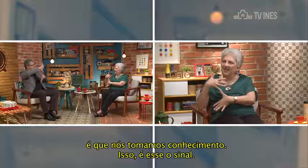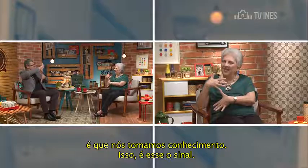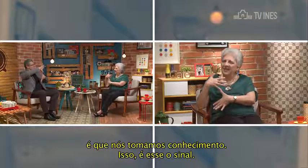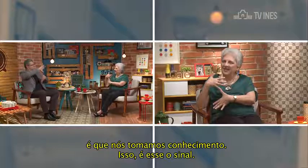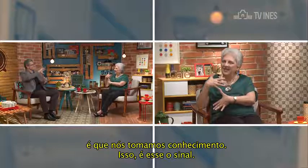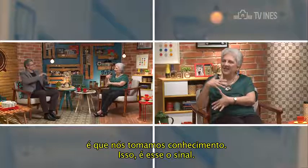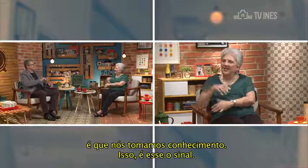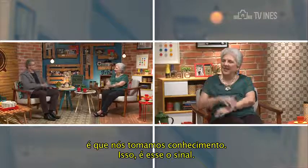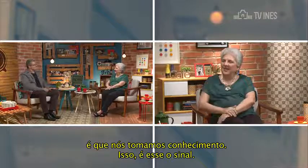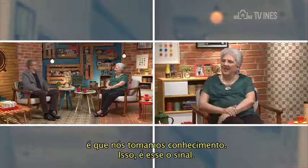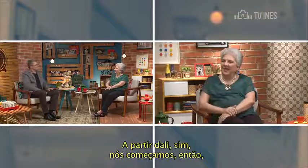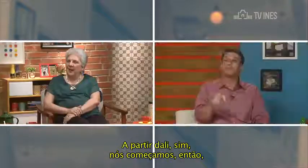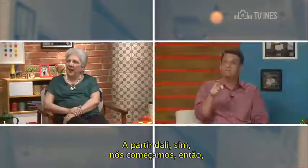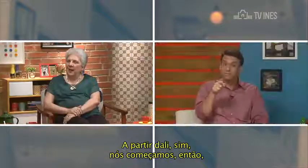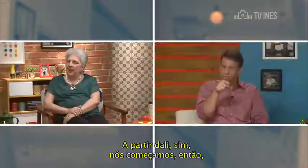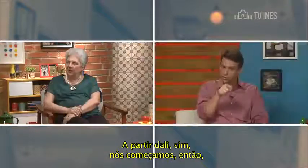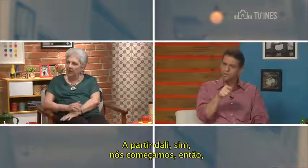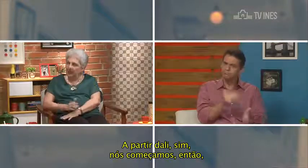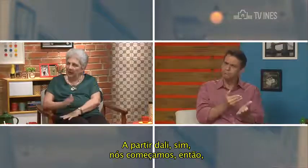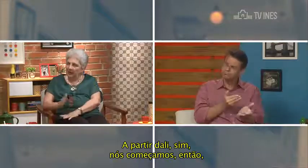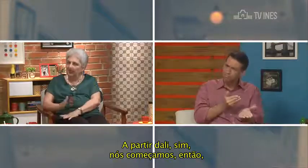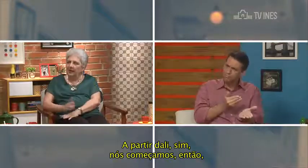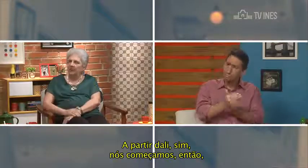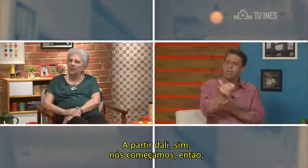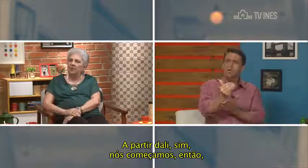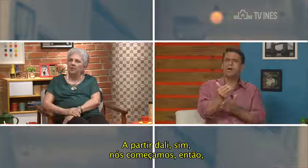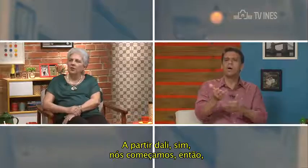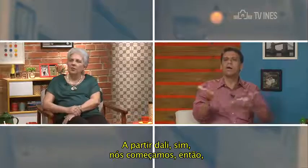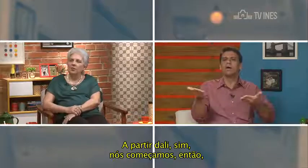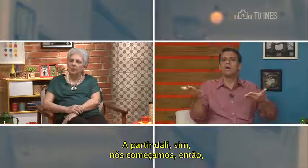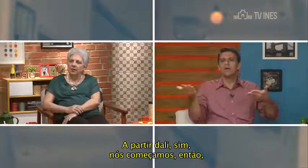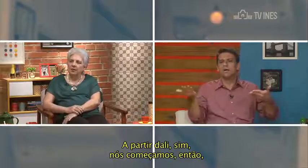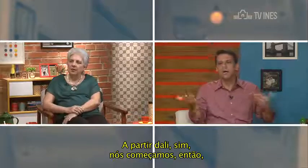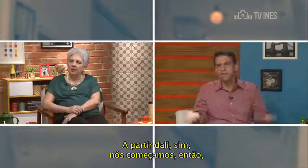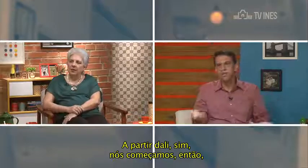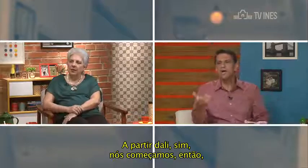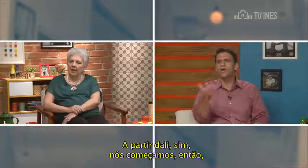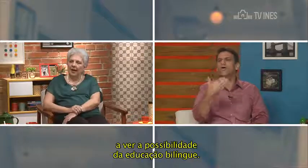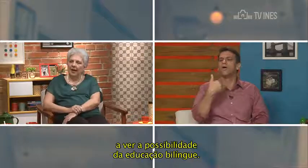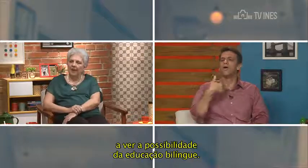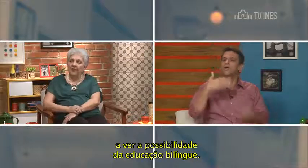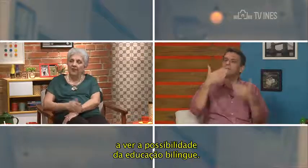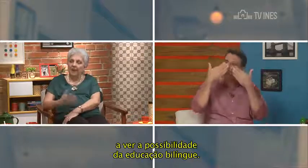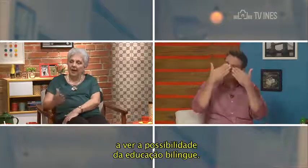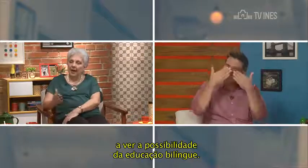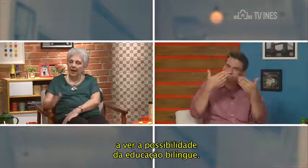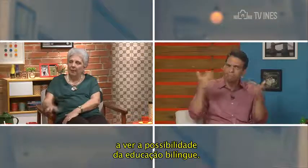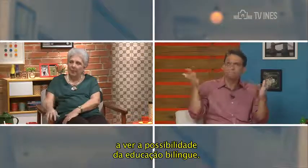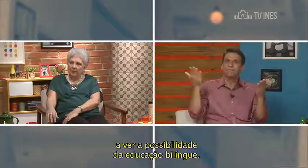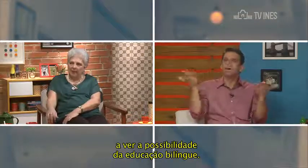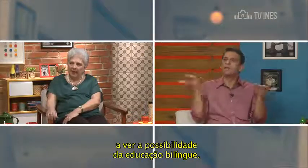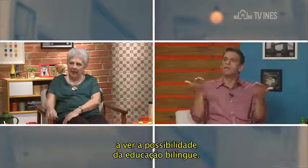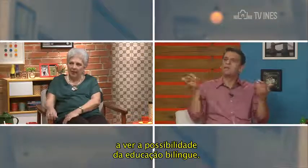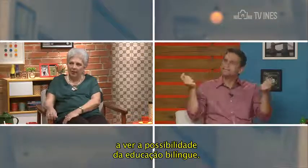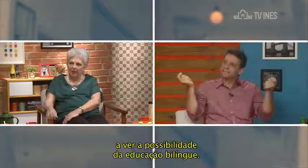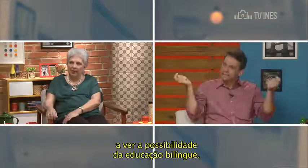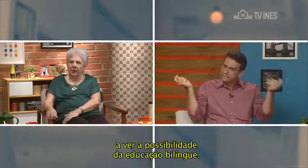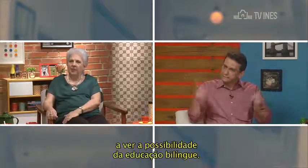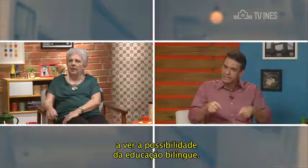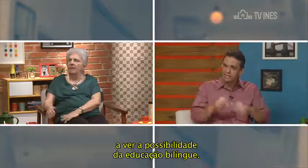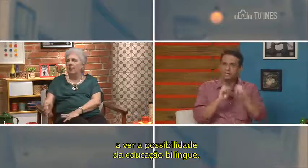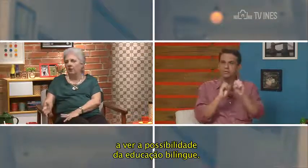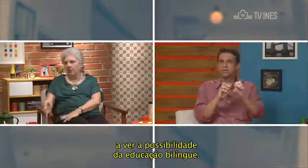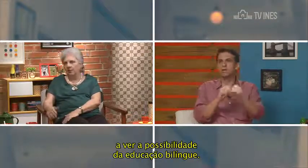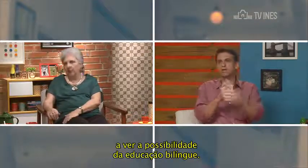esse o sinal Isso A partir dali Sim Então nós começamos Então a ver A possibilidade